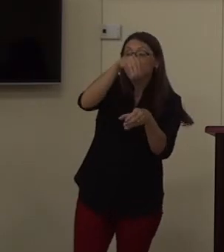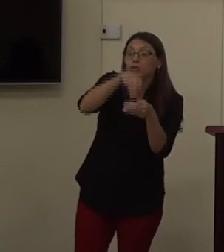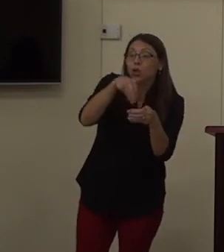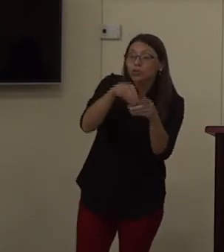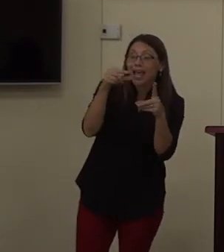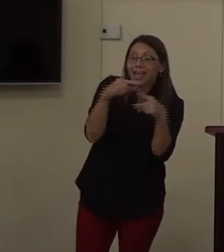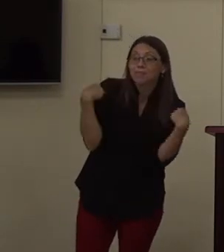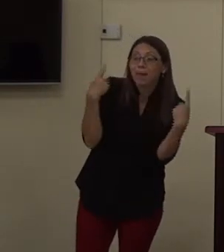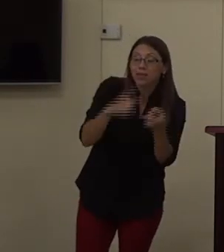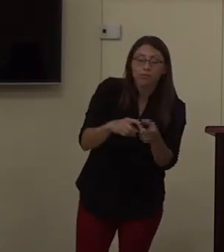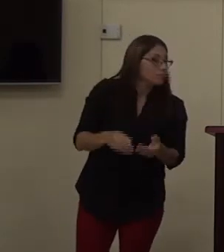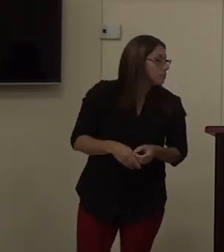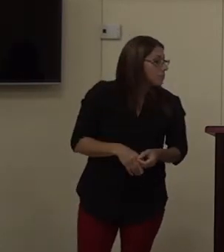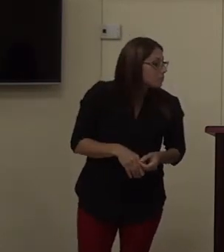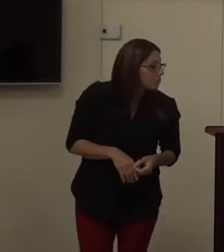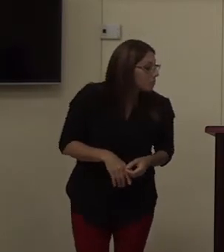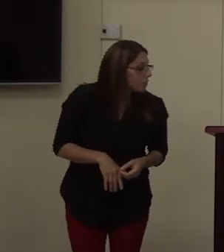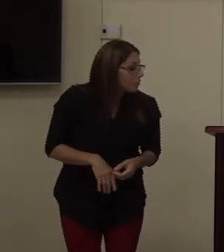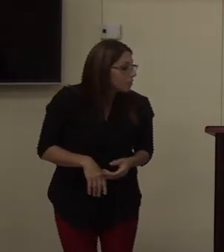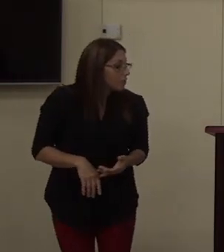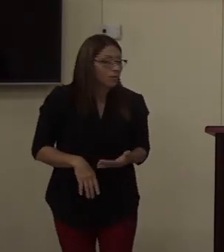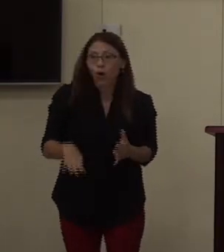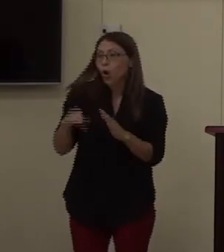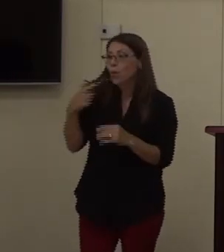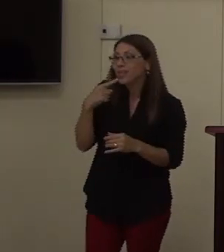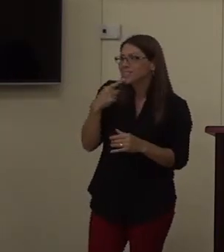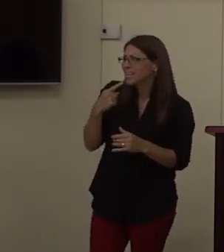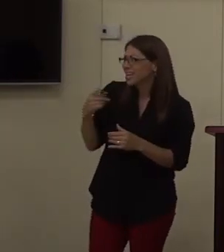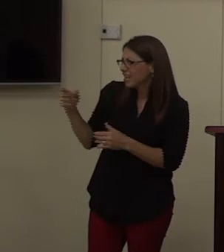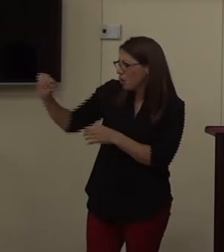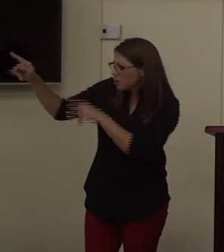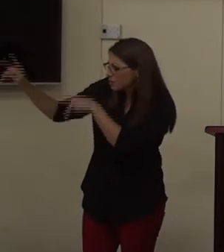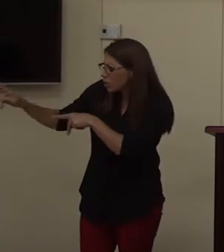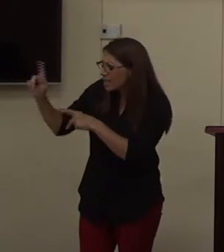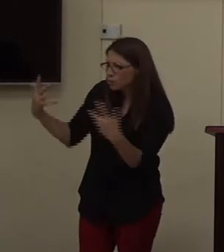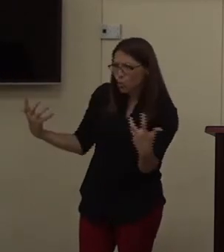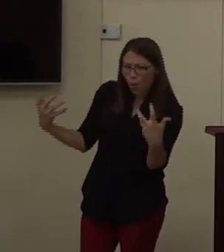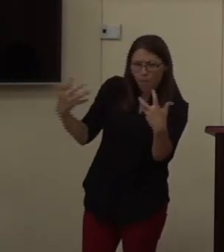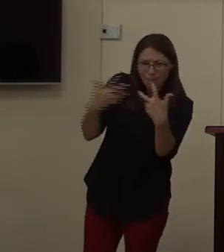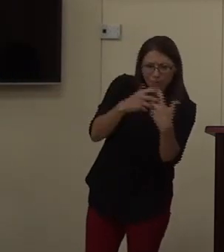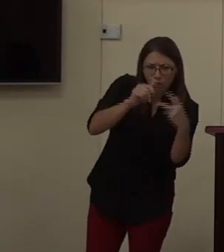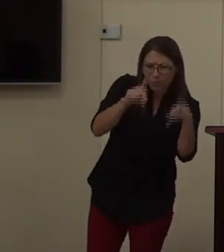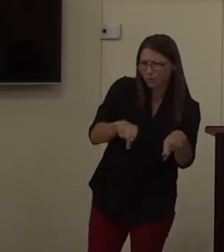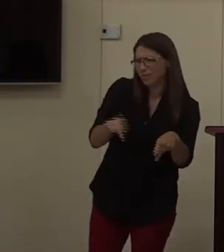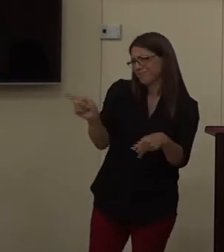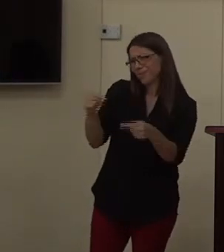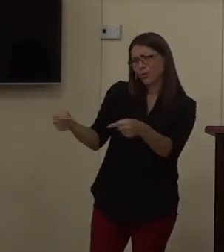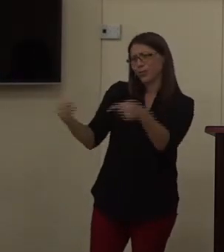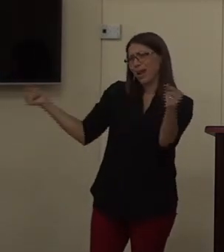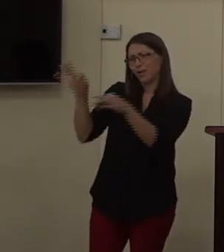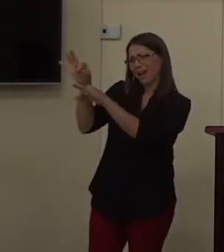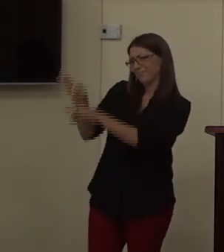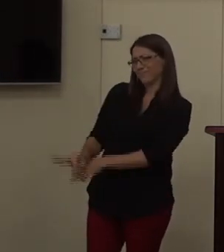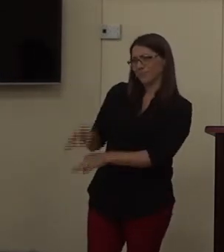no pudo decir en español, como decir que alguien es un complemento de otra persona. Es totalmente ajeno a la cultura malecu tradicional, ¿verdad? Es amor